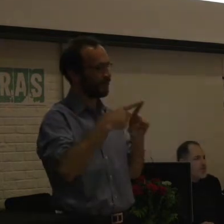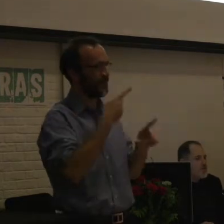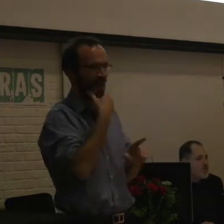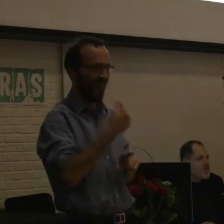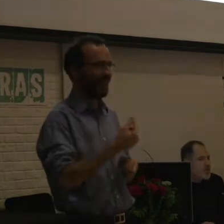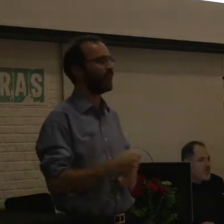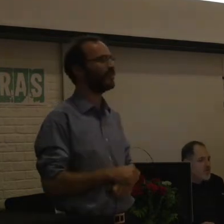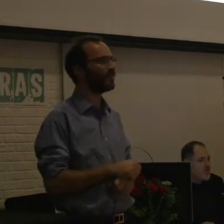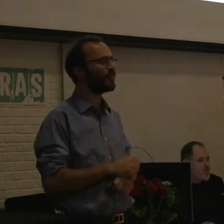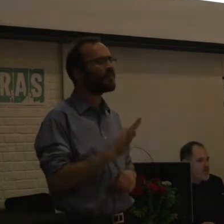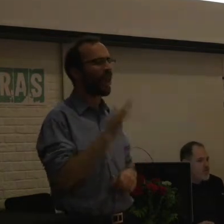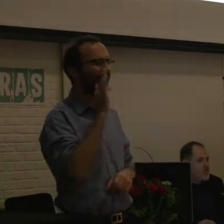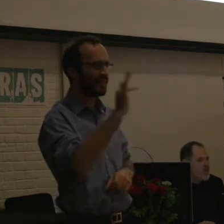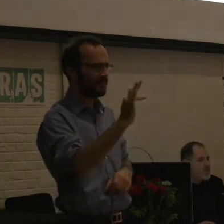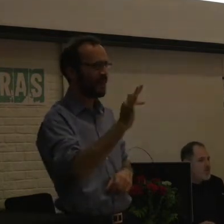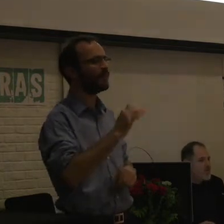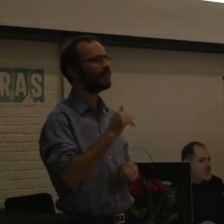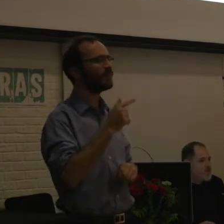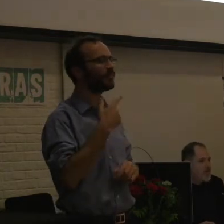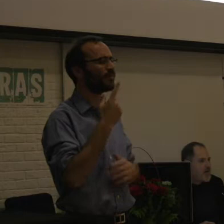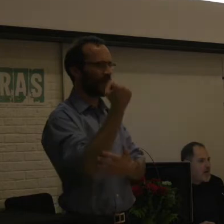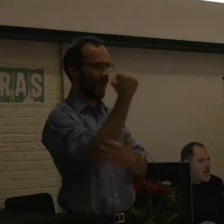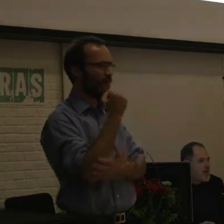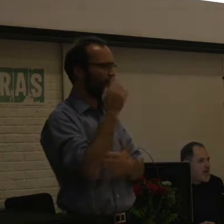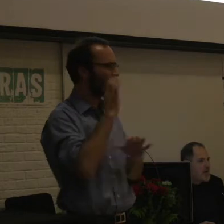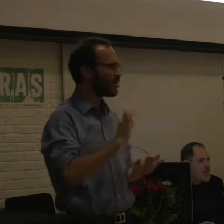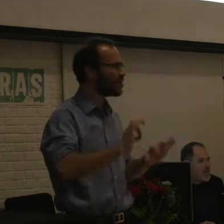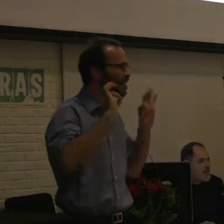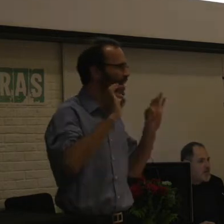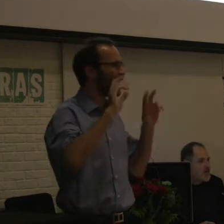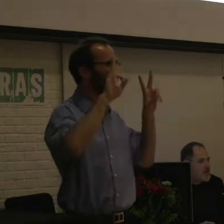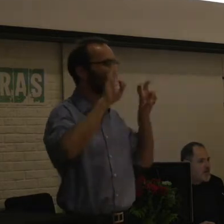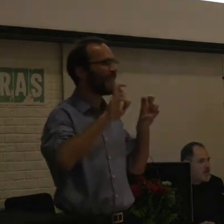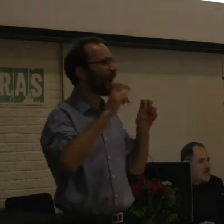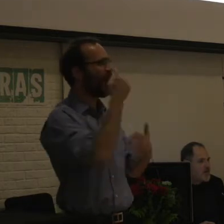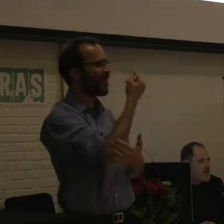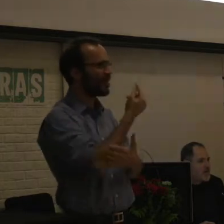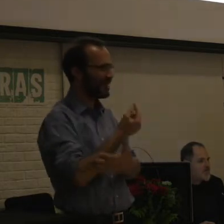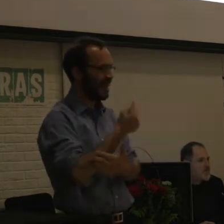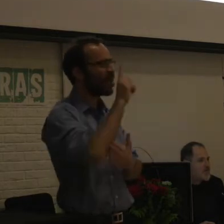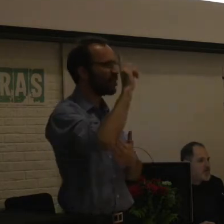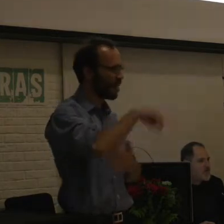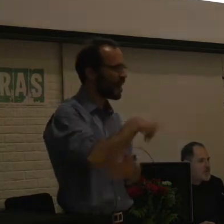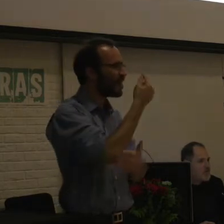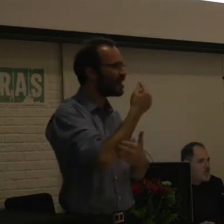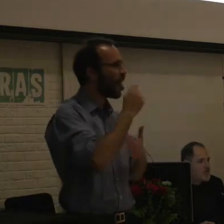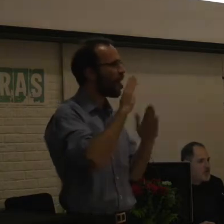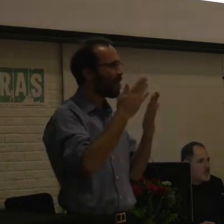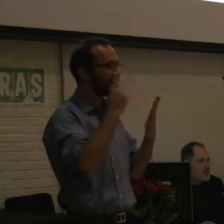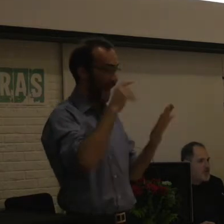he contado con una ayuda muy especial en lo que a la parte gráfica del libro se refiere y que es una parte muy importante del